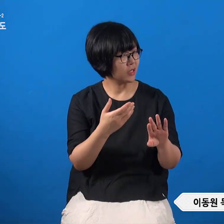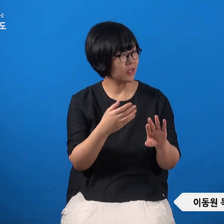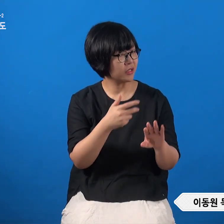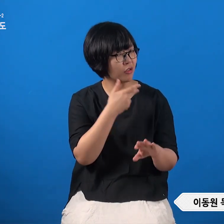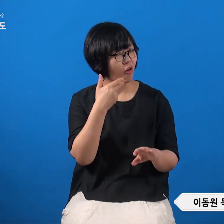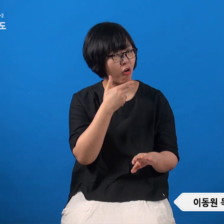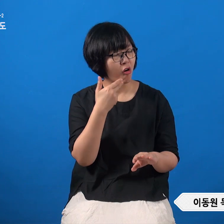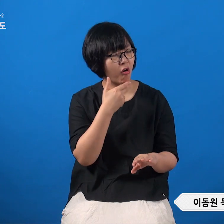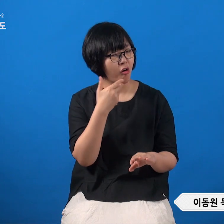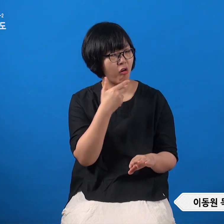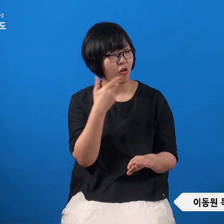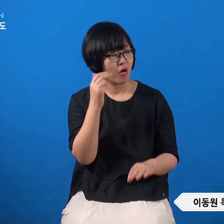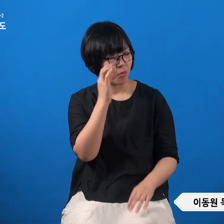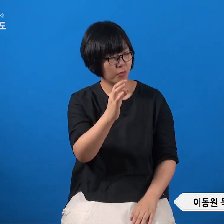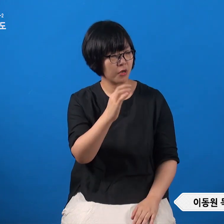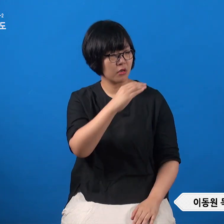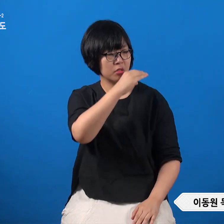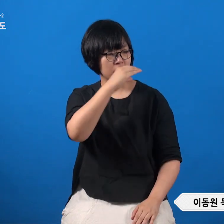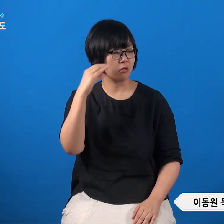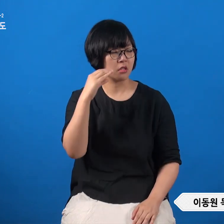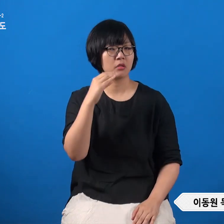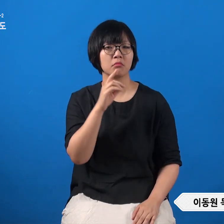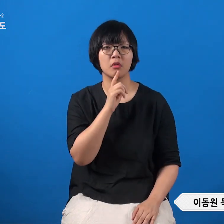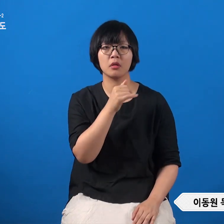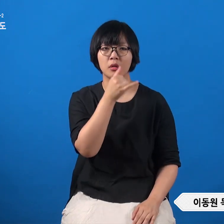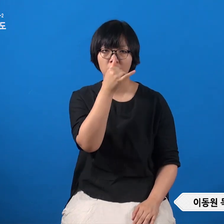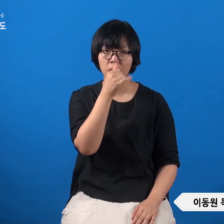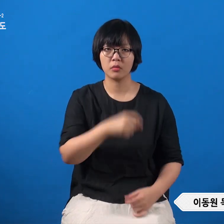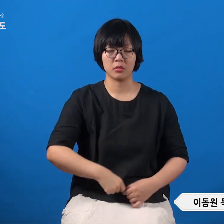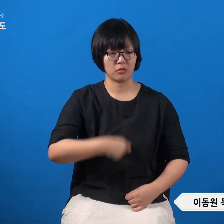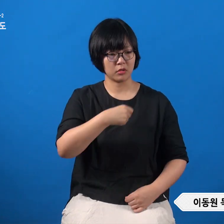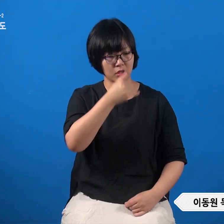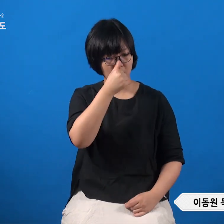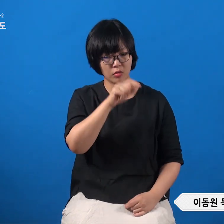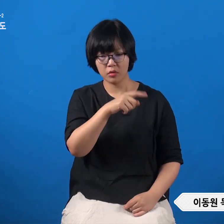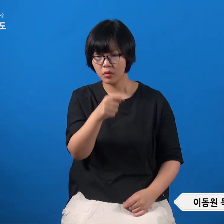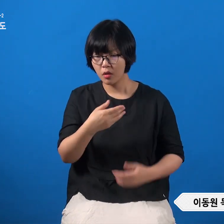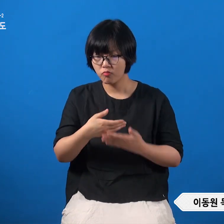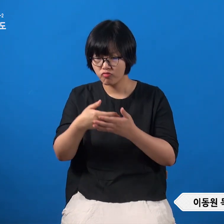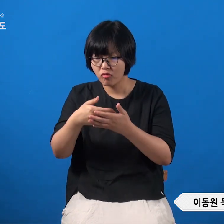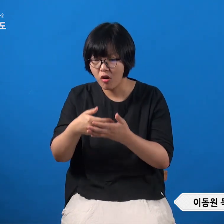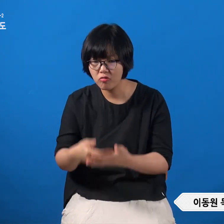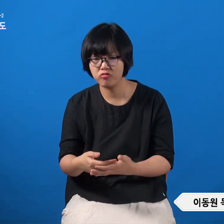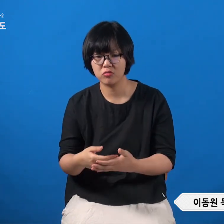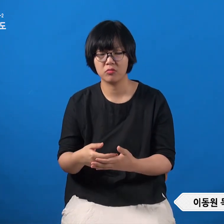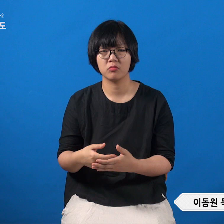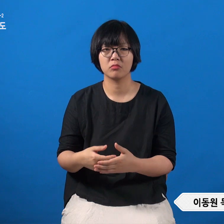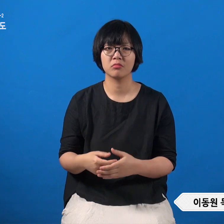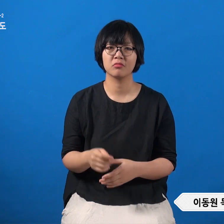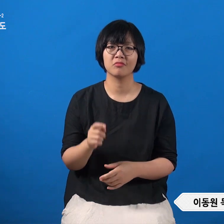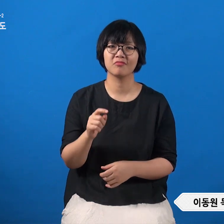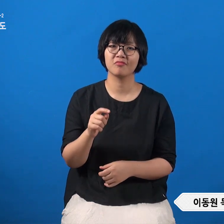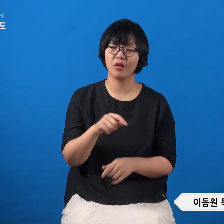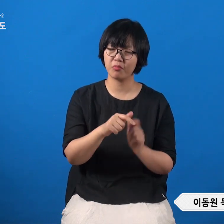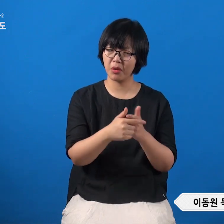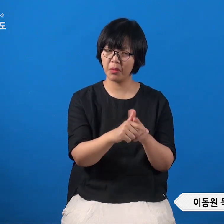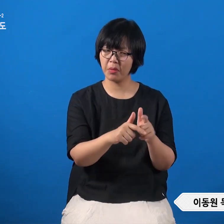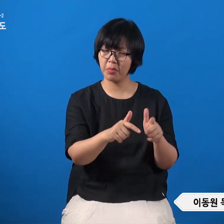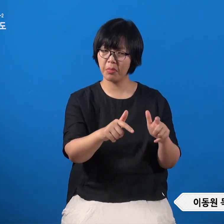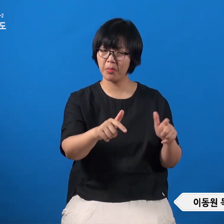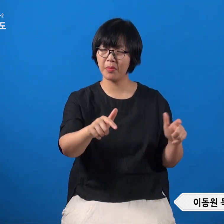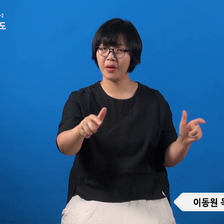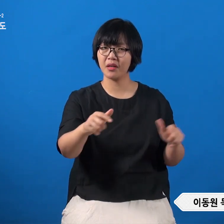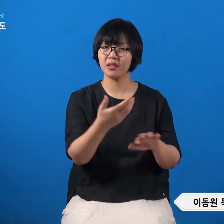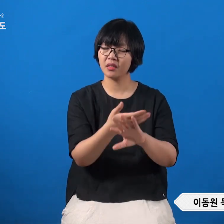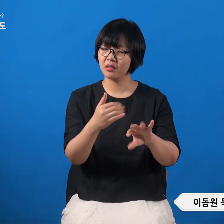버전에서는 honesty, 정직함, 다른 번역은 gravity, 무거움, 신중함, honorable, 이렇게